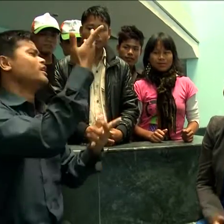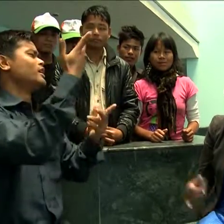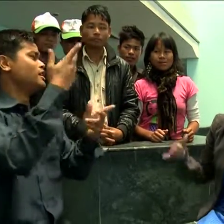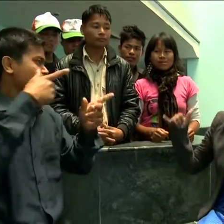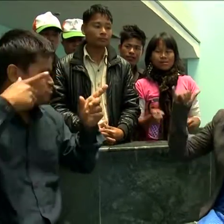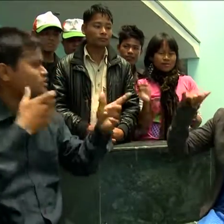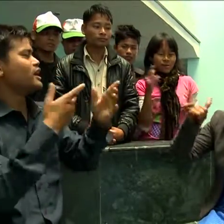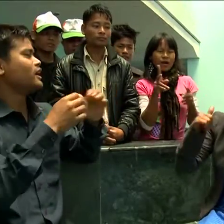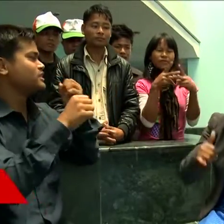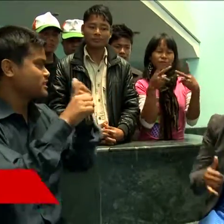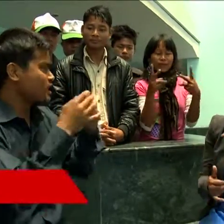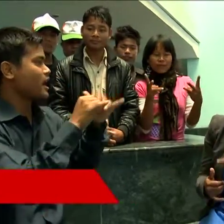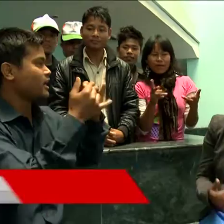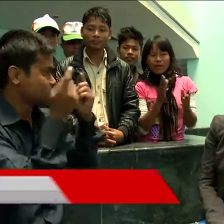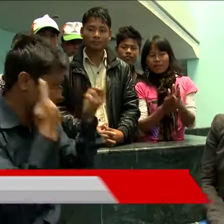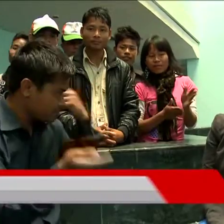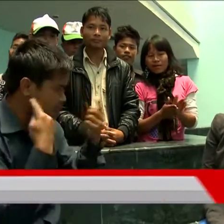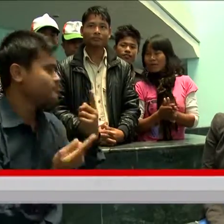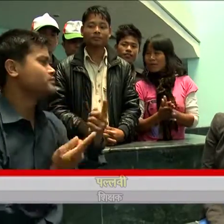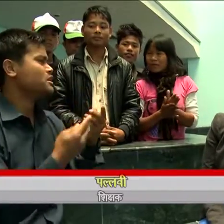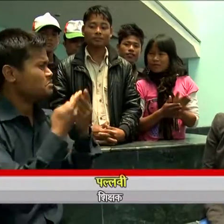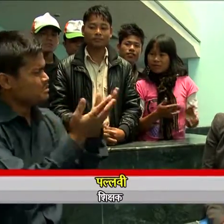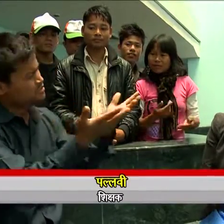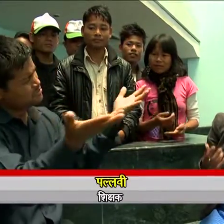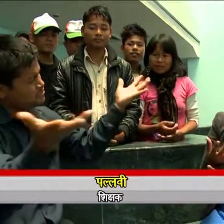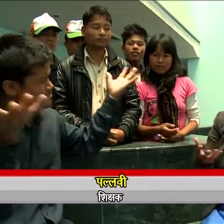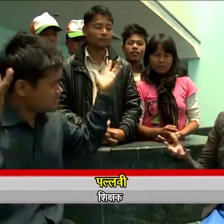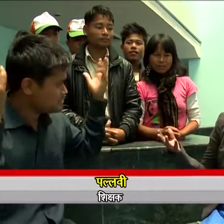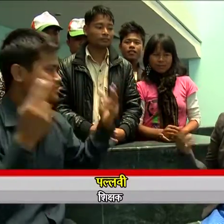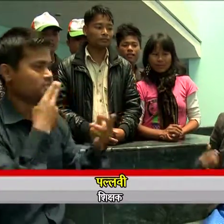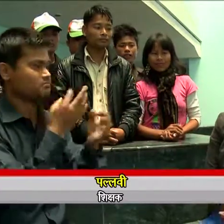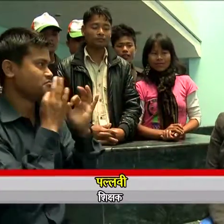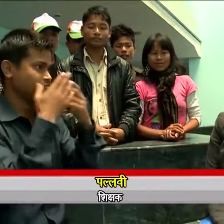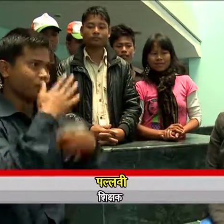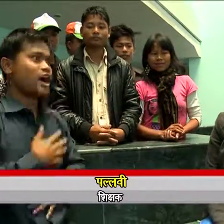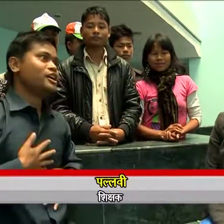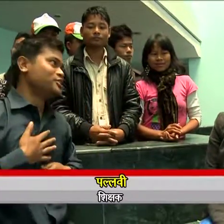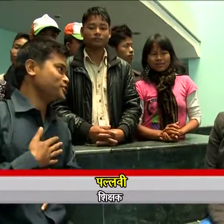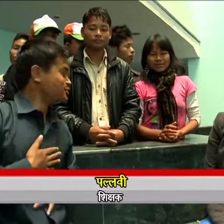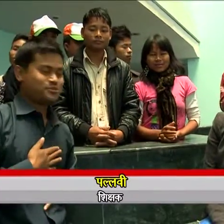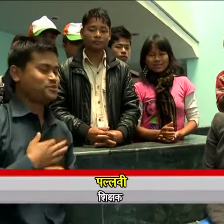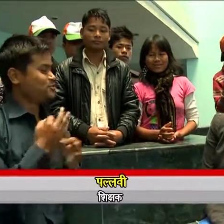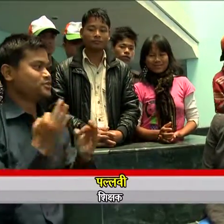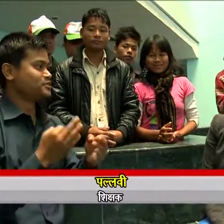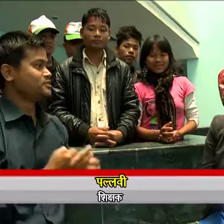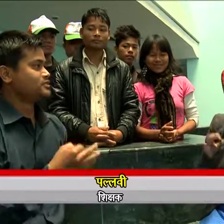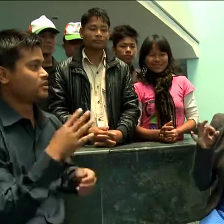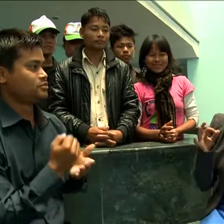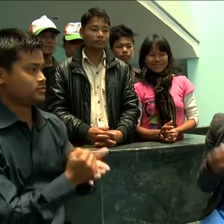and the fighter planes and Assam and all the jhakias, and it was superb, it was